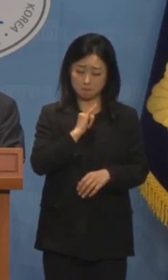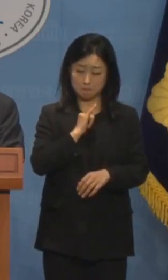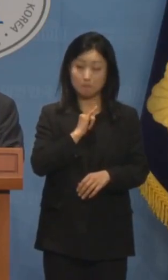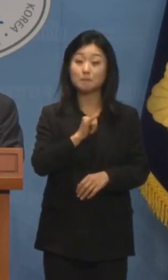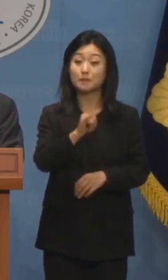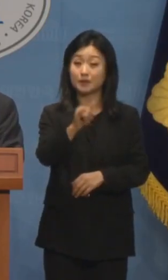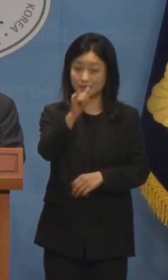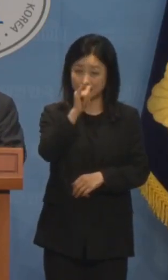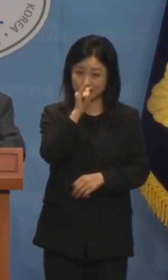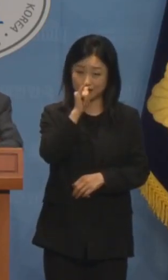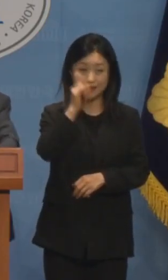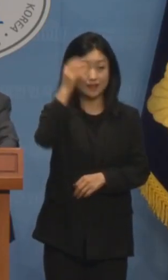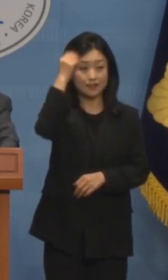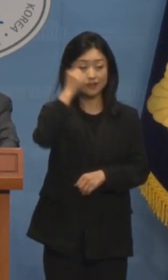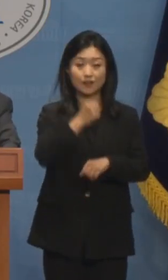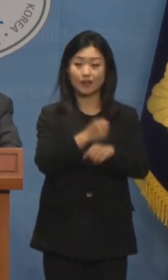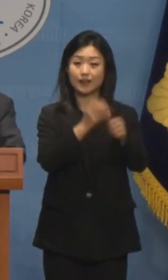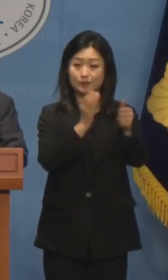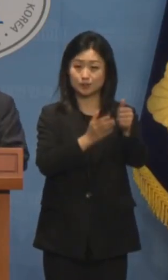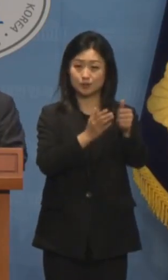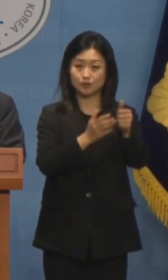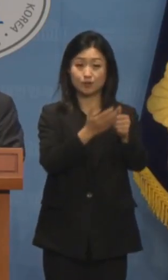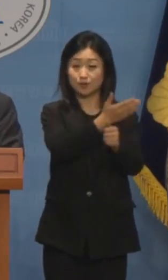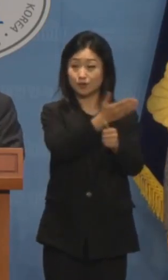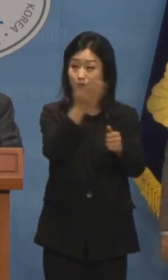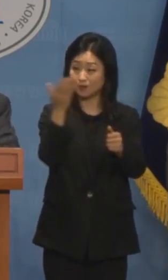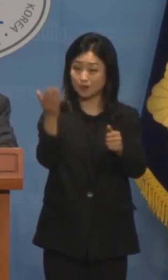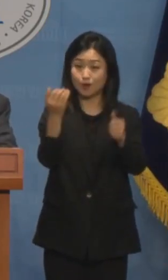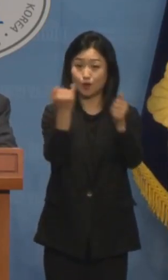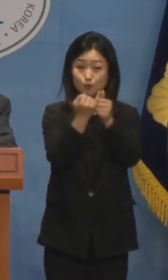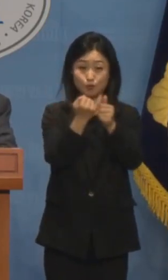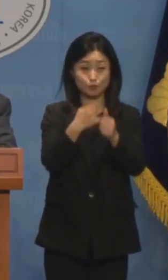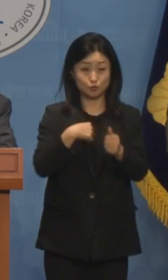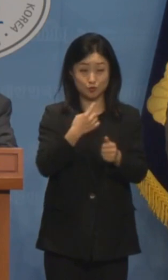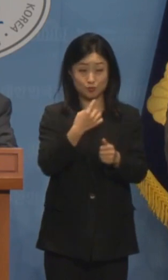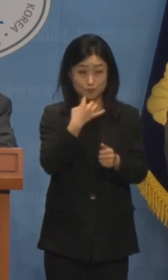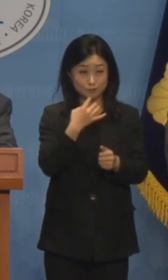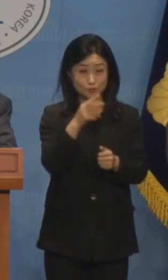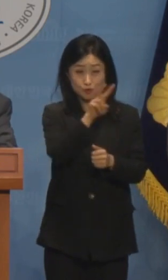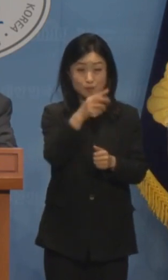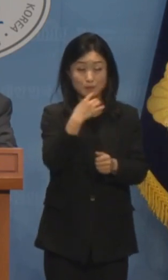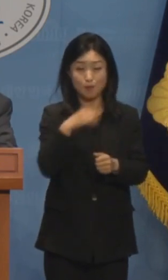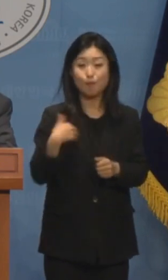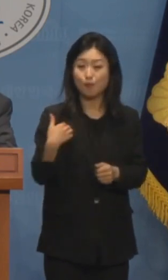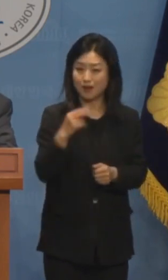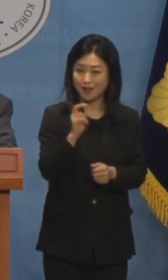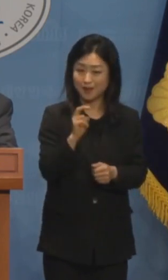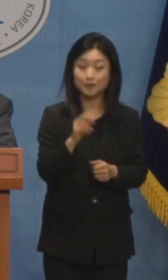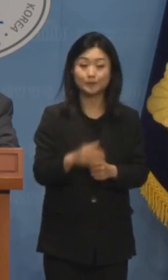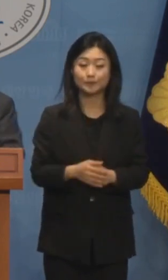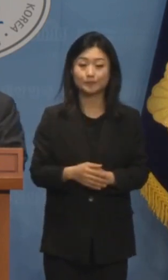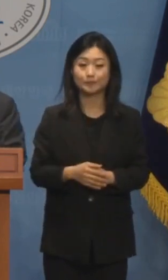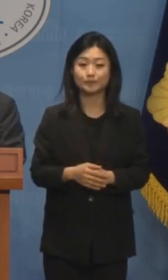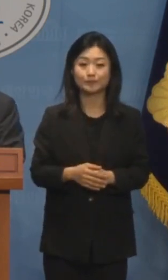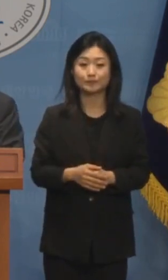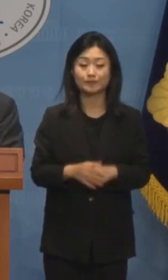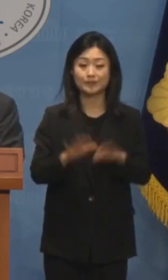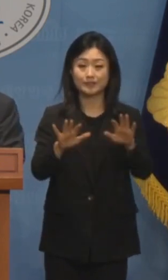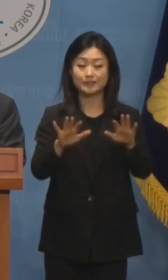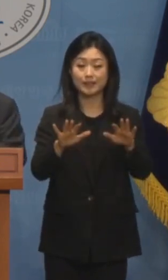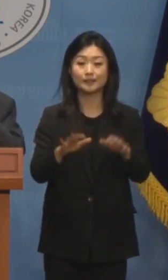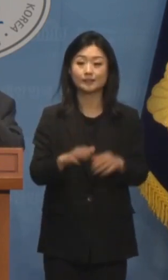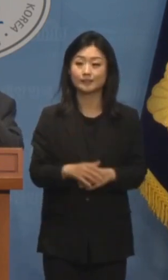한다는 것을 윤석열, 김건희 부부만 모르고 있는 것 같습니다. 점점 다가오고 있습니다.